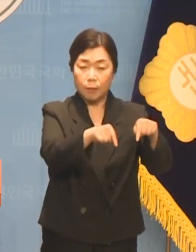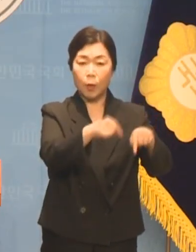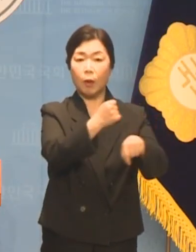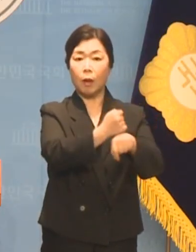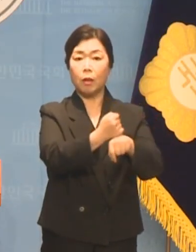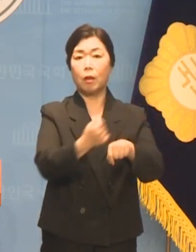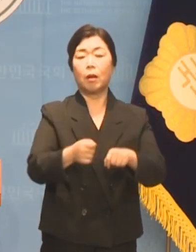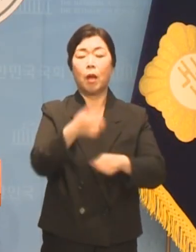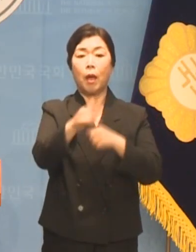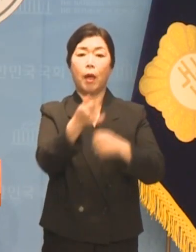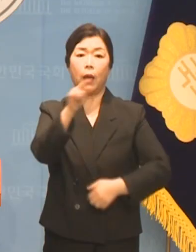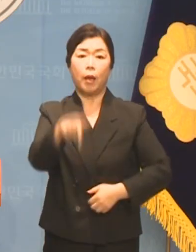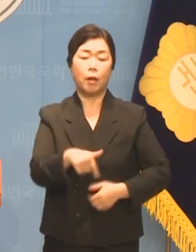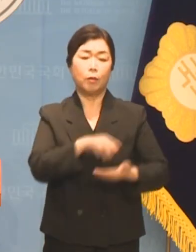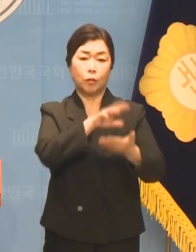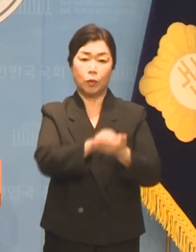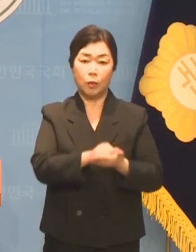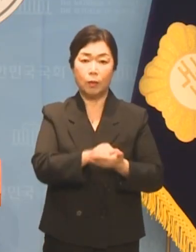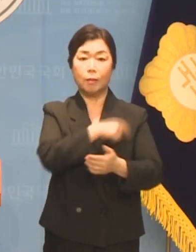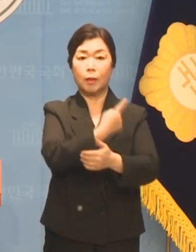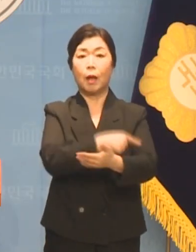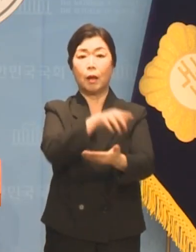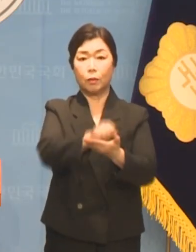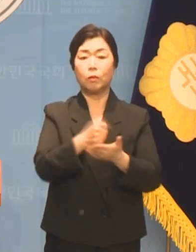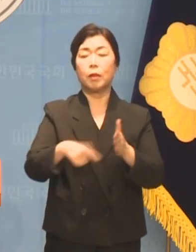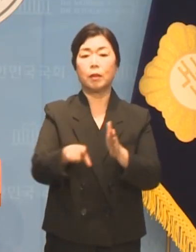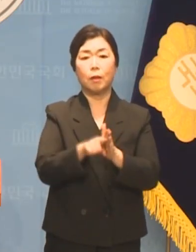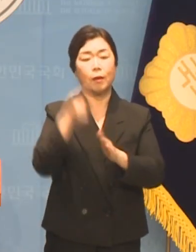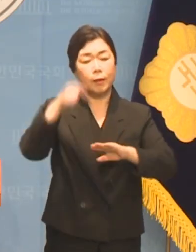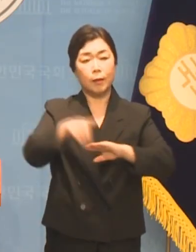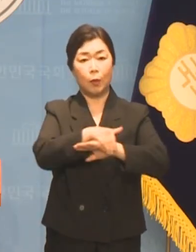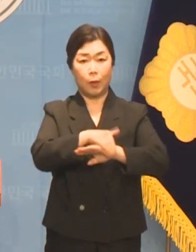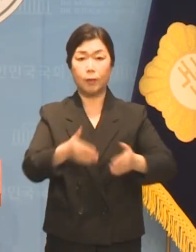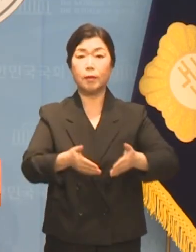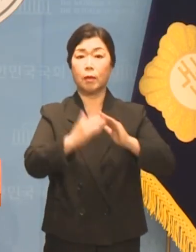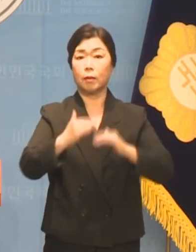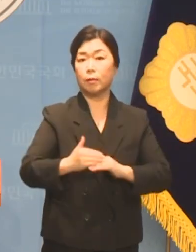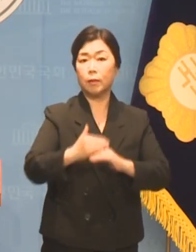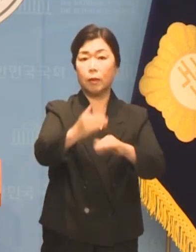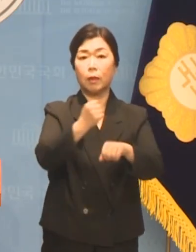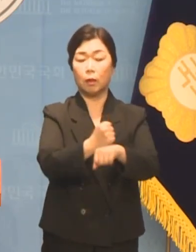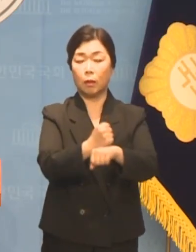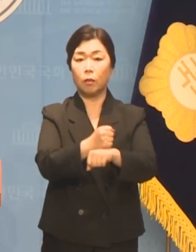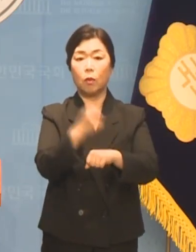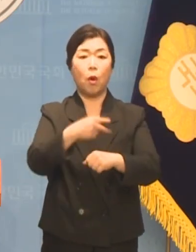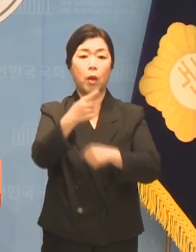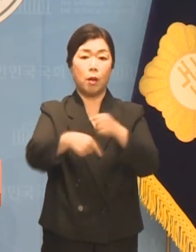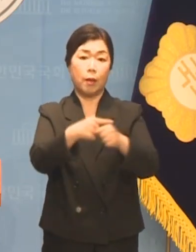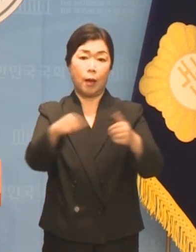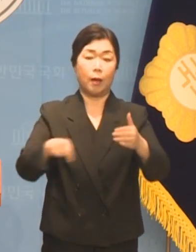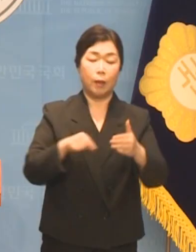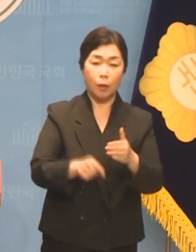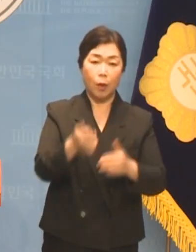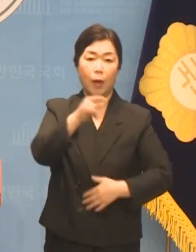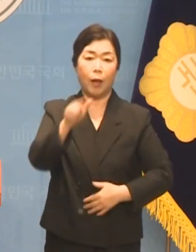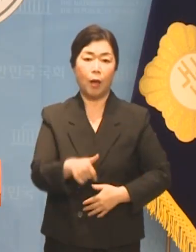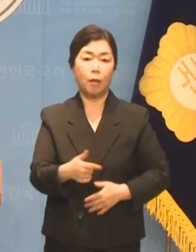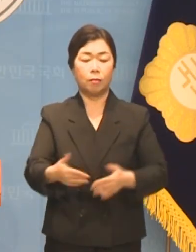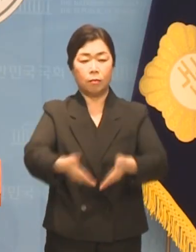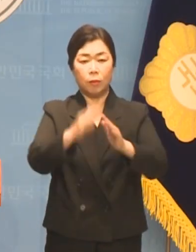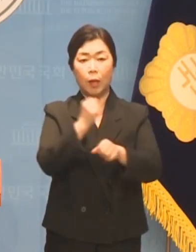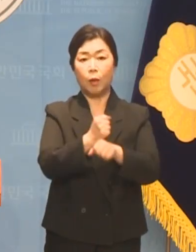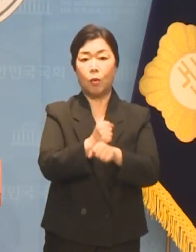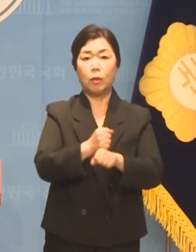논의하여 핵 주권 확보 비상 로드맵에 돌입하겠습니다. 그리고 1년 안에 핵무장을 최종 결단하고